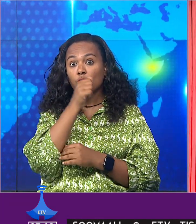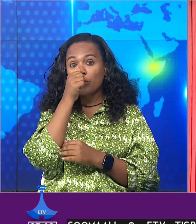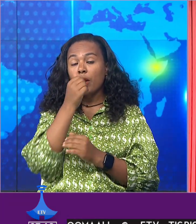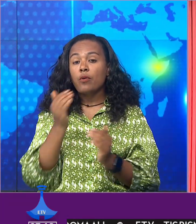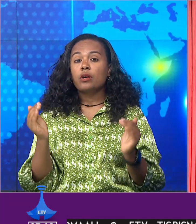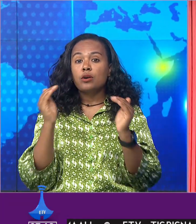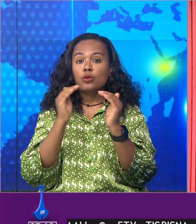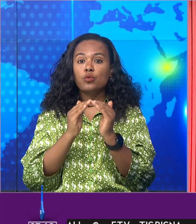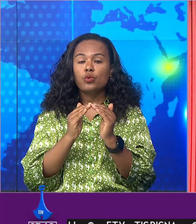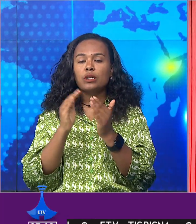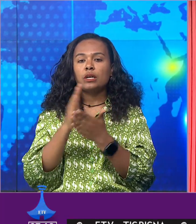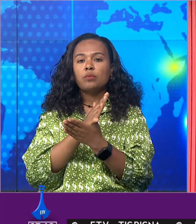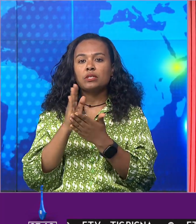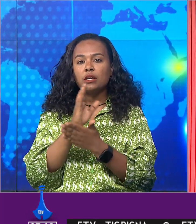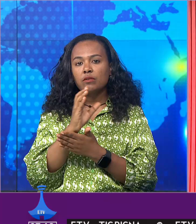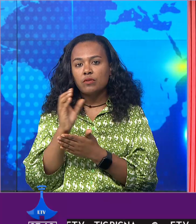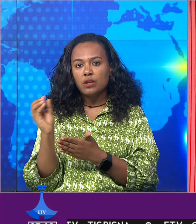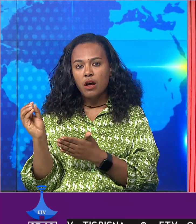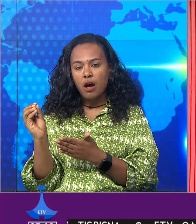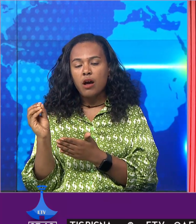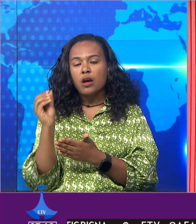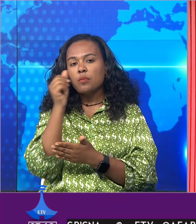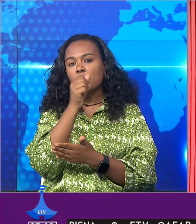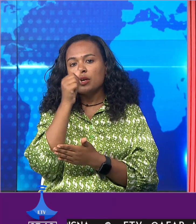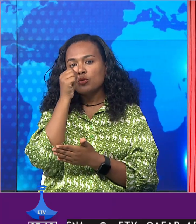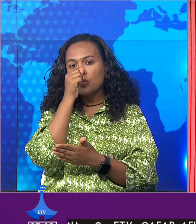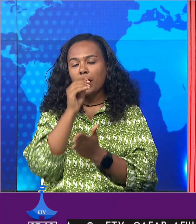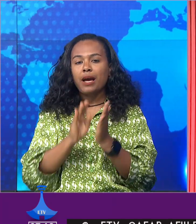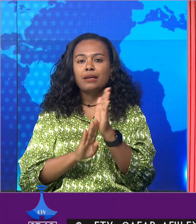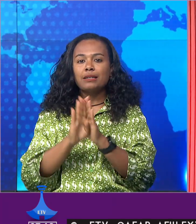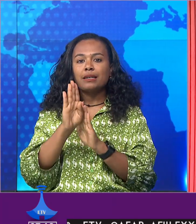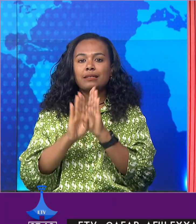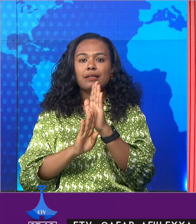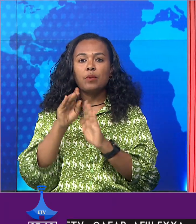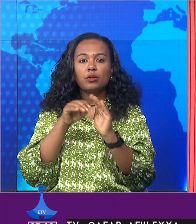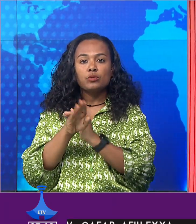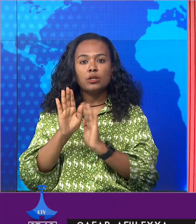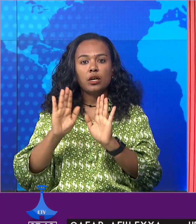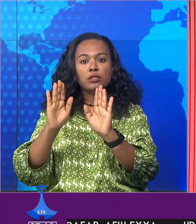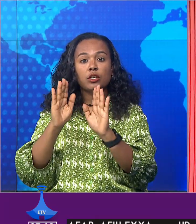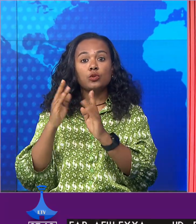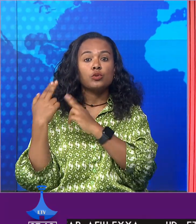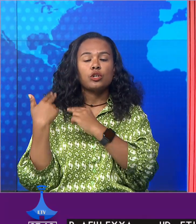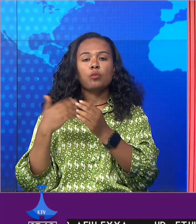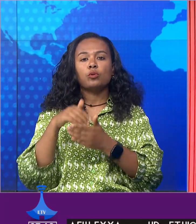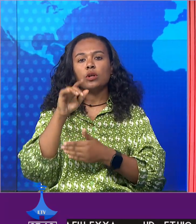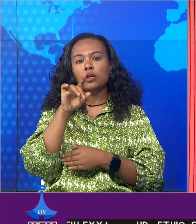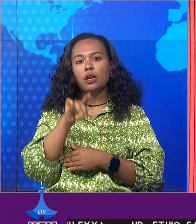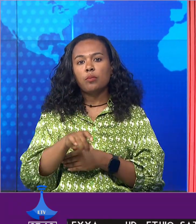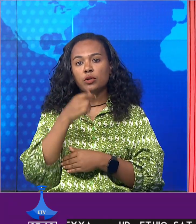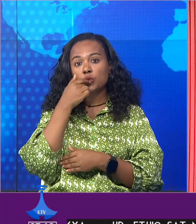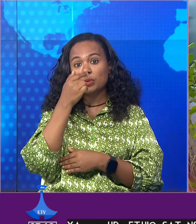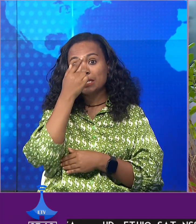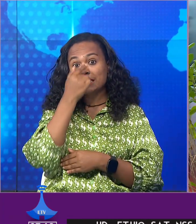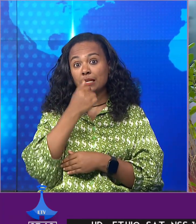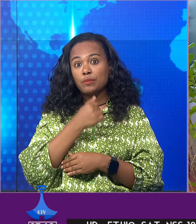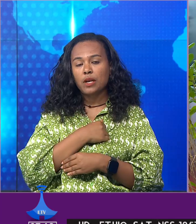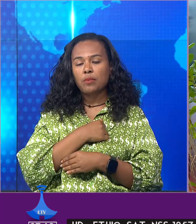እኩል የመሳተፍና በኢትዮጵያ እድገትና ልማት ውስጥ የራሳቸውን ድርሻ መወጣት አለባቸው ብለን